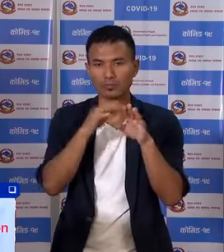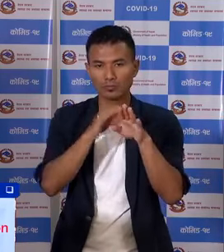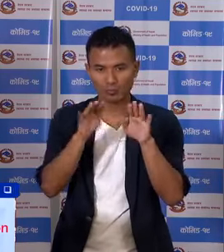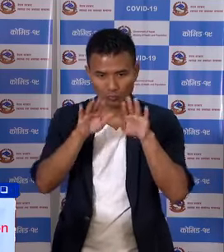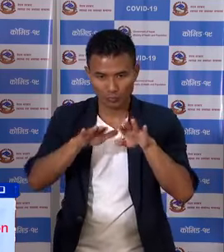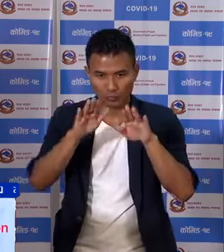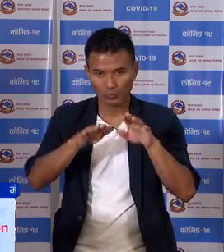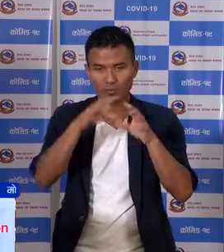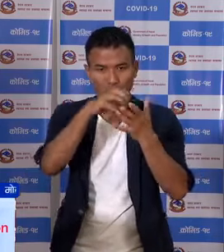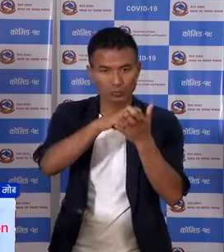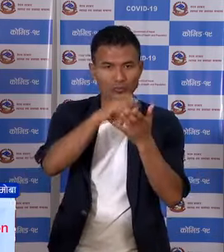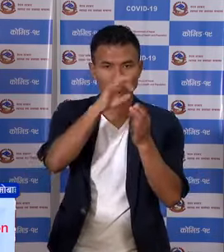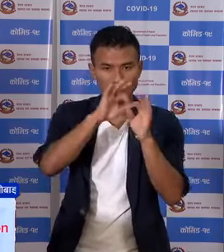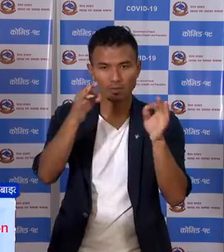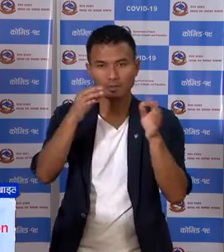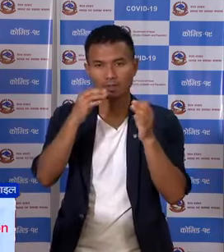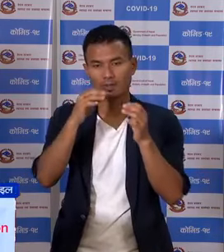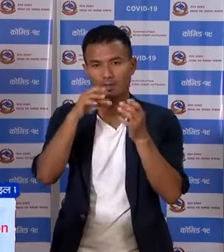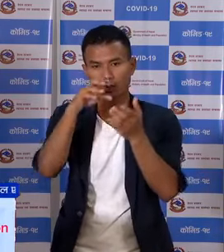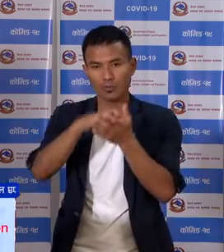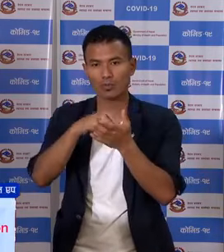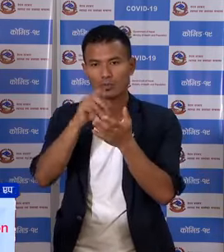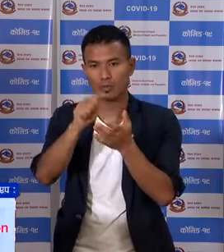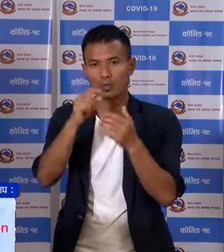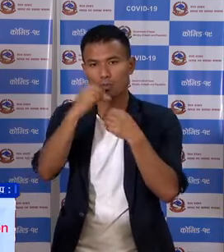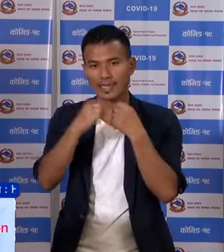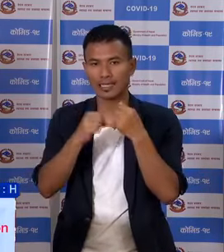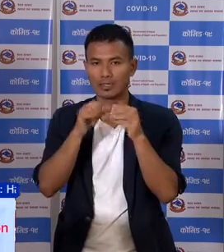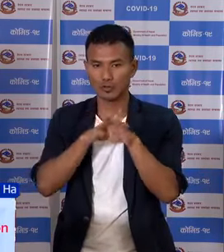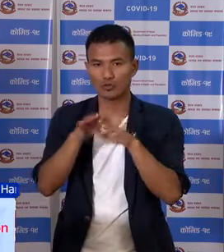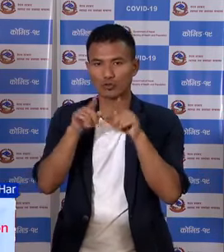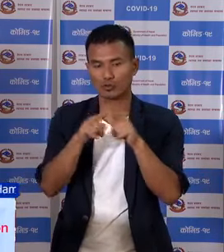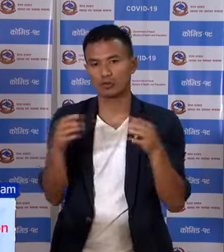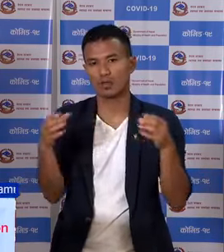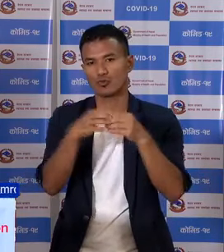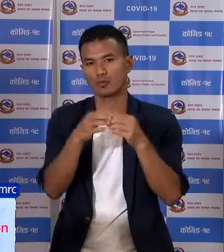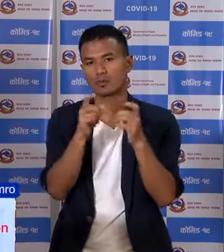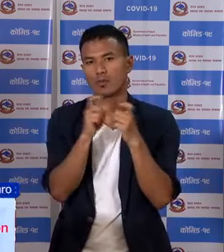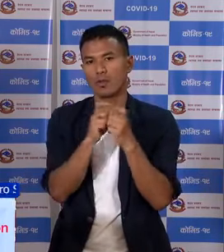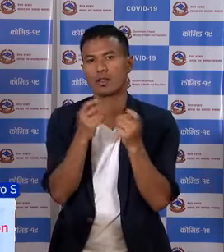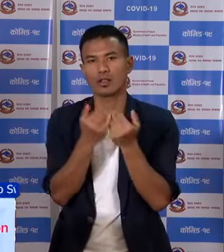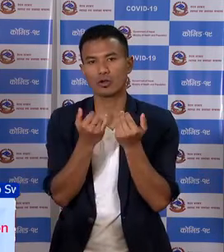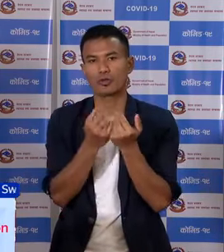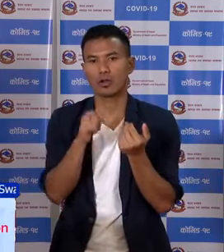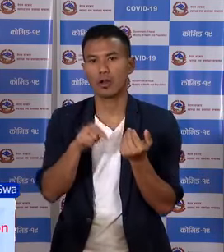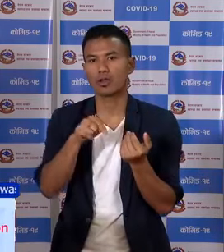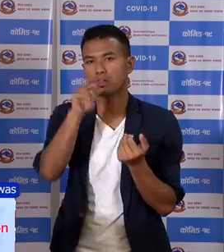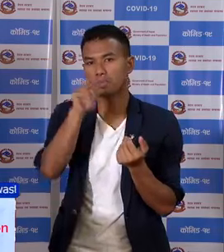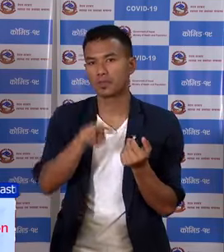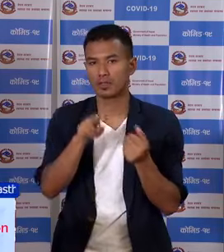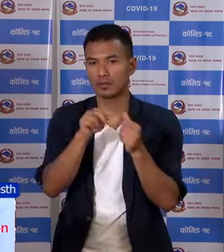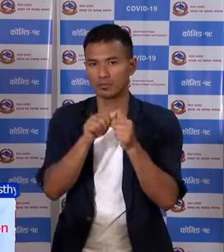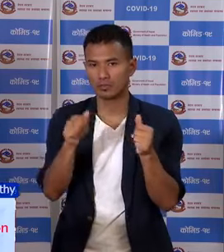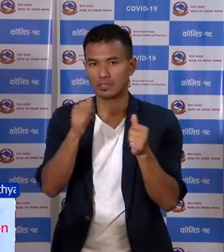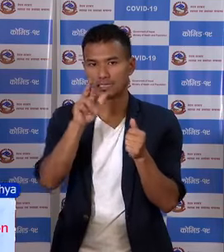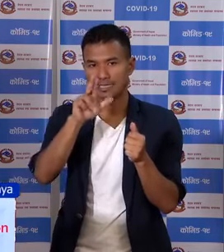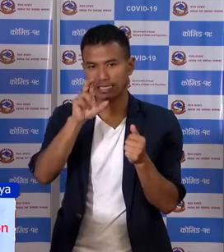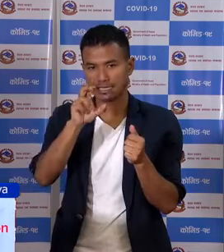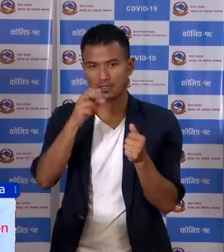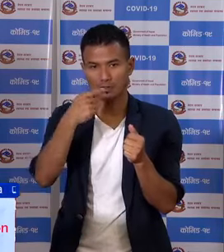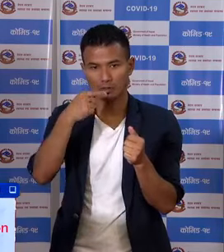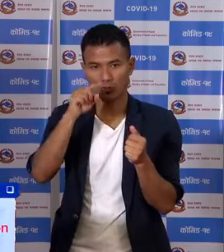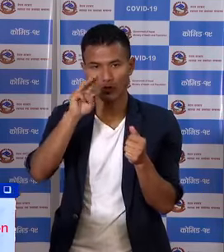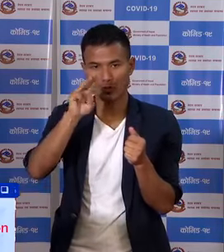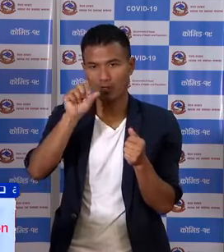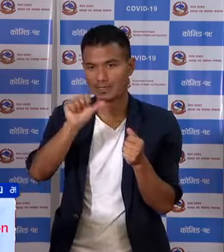र पंच कस्मिरी ठकिया मस्जिद का प्तातिकारी बट संग। सामुर्ण मामी चल्पल गर अईलेको अभस्ता मा ईद को नमाज चाहिं